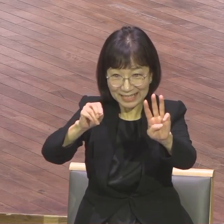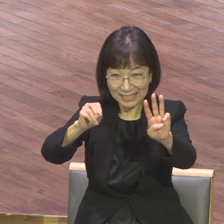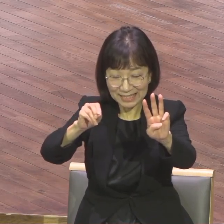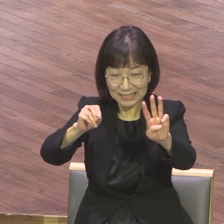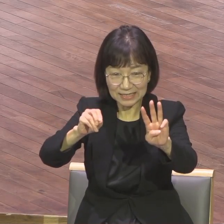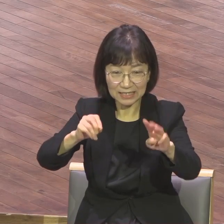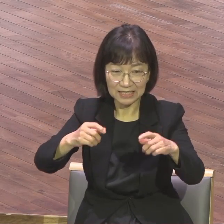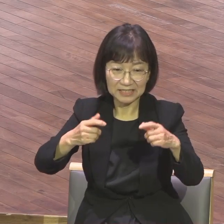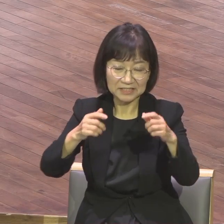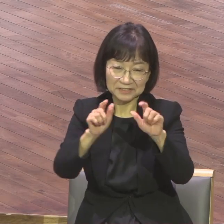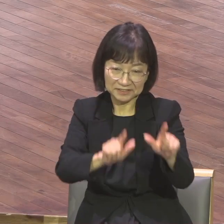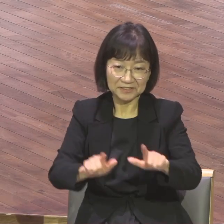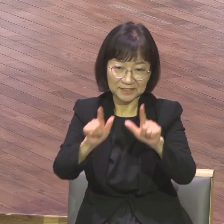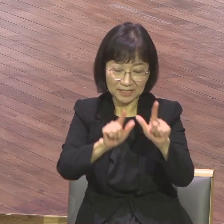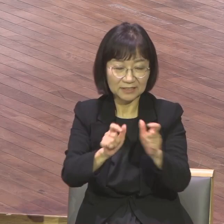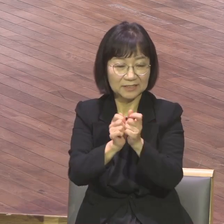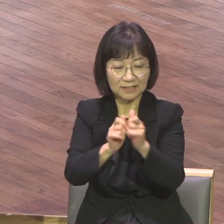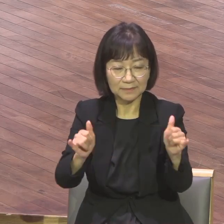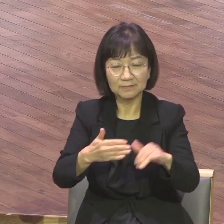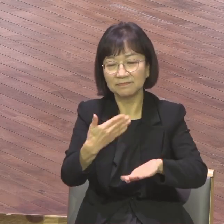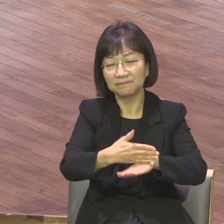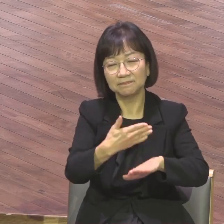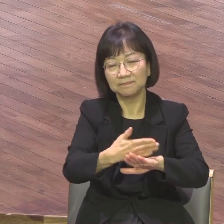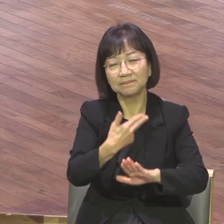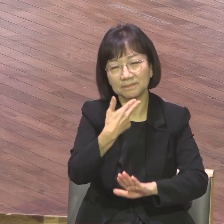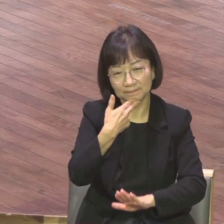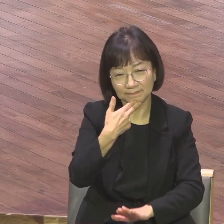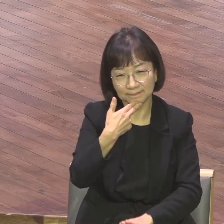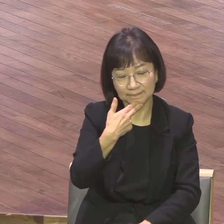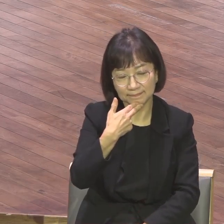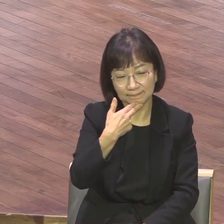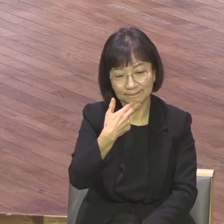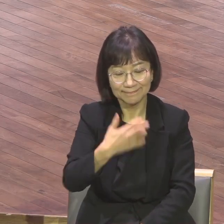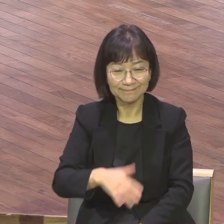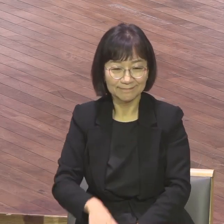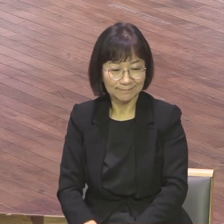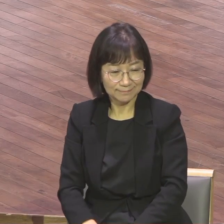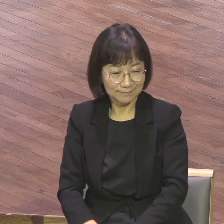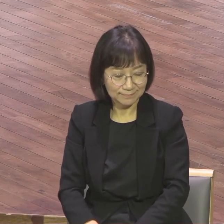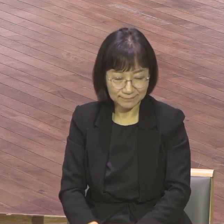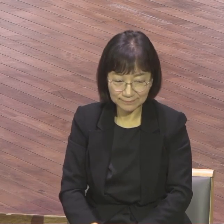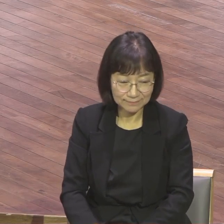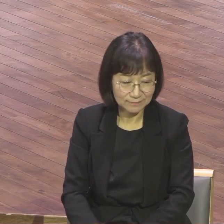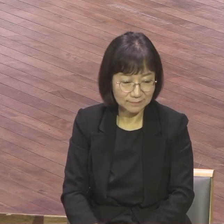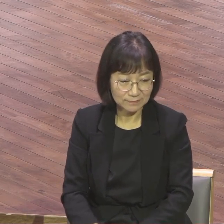사는 사람 감사가 없습니다. 사실 우리가 구원 받았다.